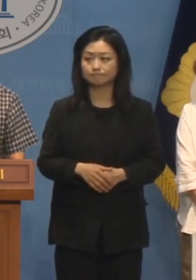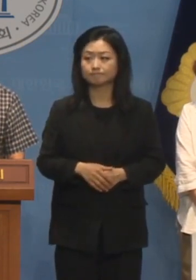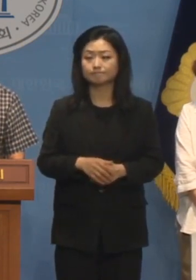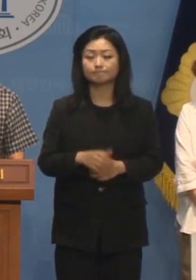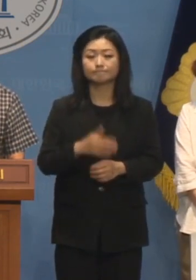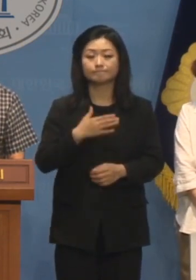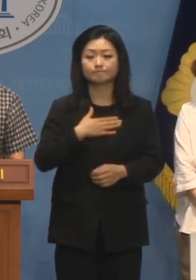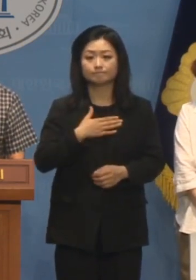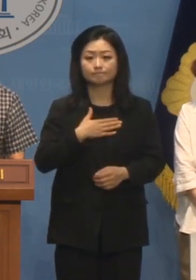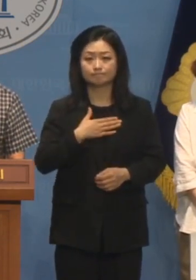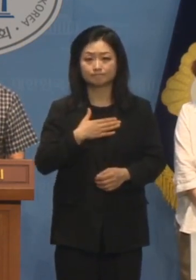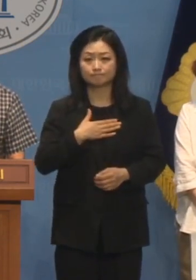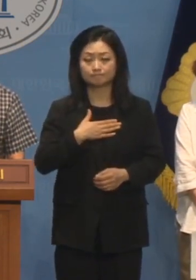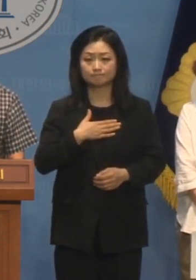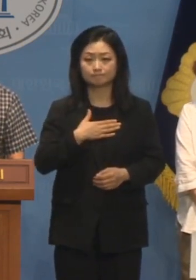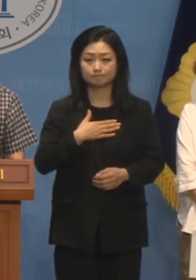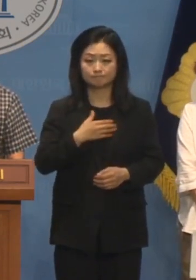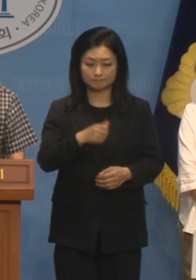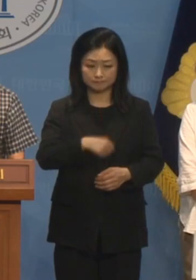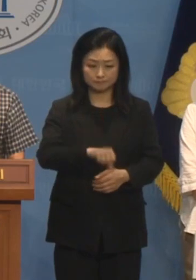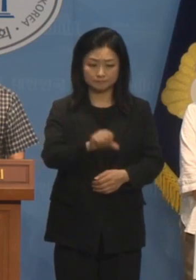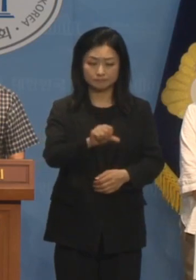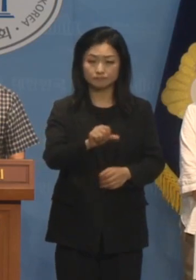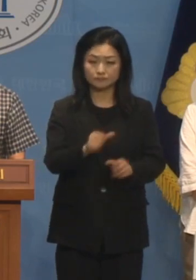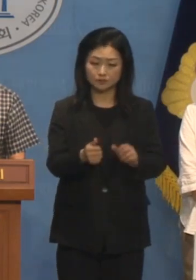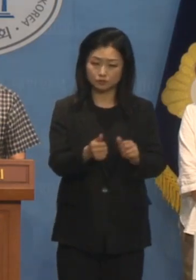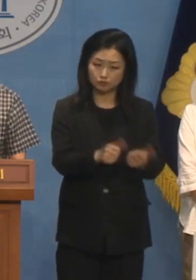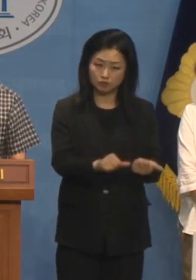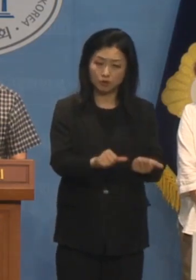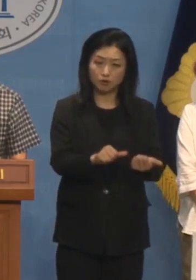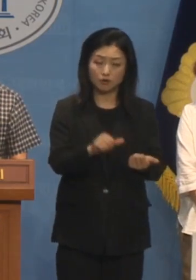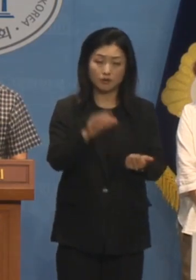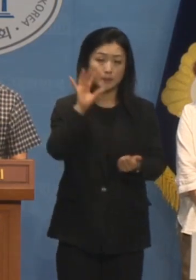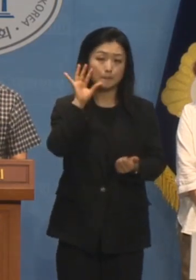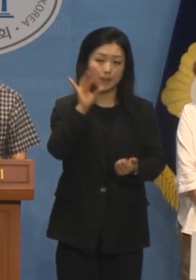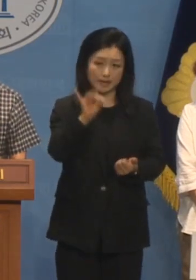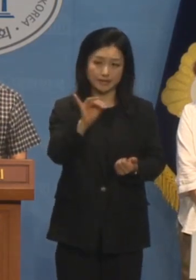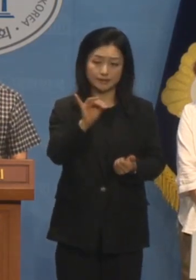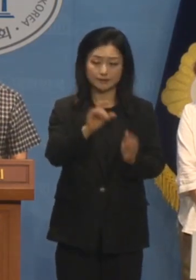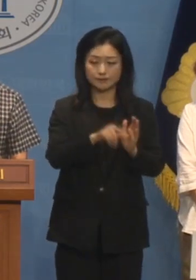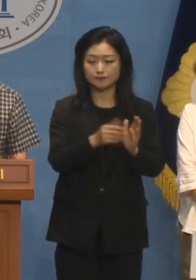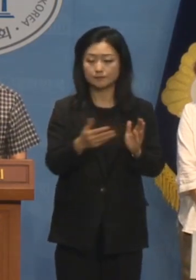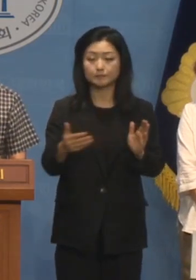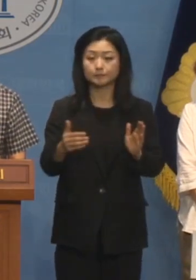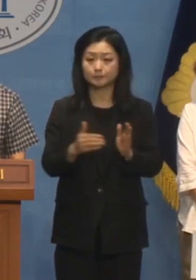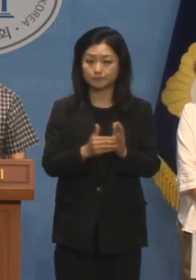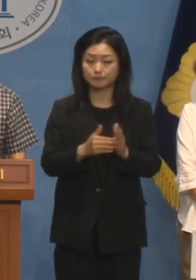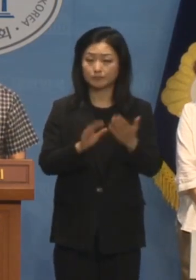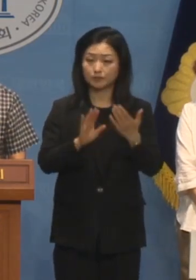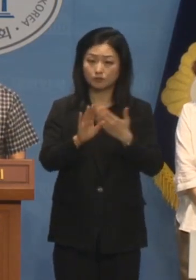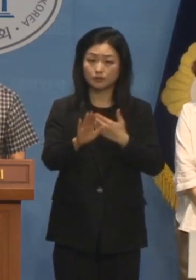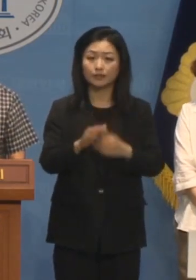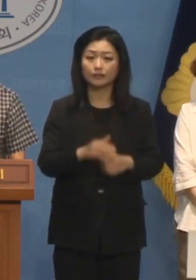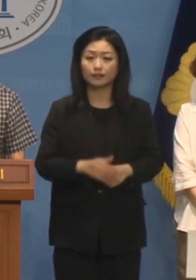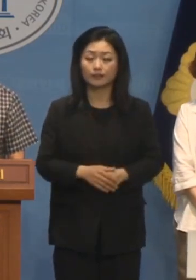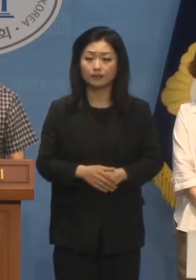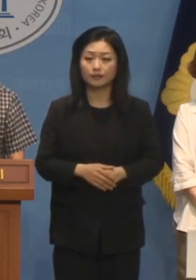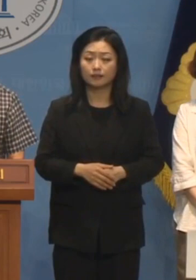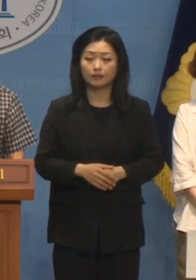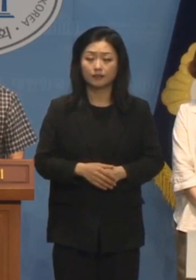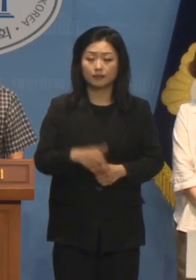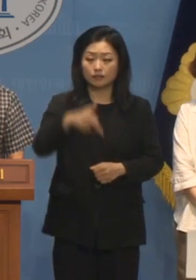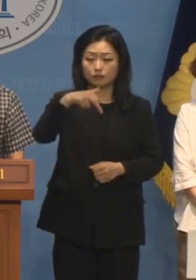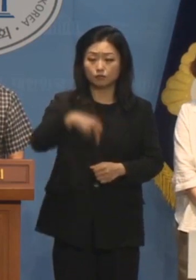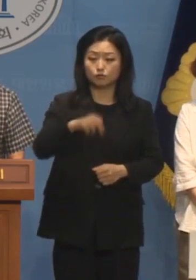벌써 제 아들이 비명에 간 지가 100일이 지났습니다. 그 후에